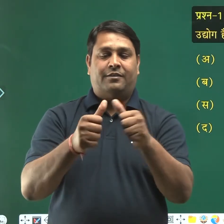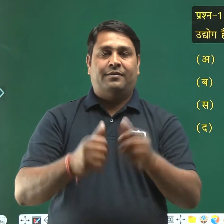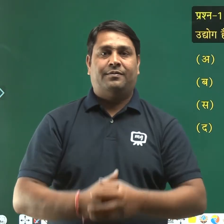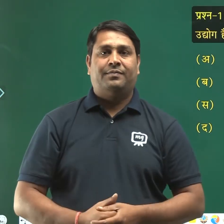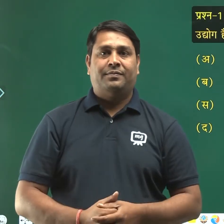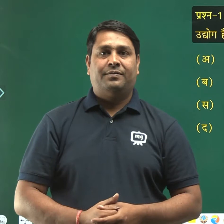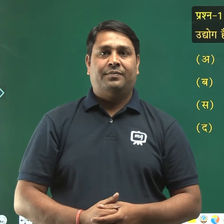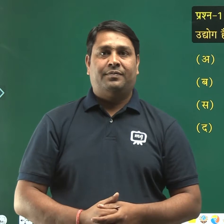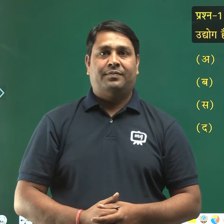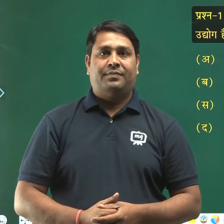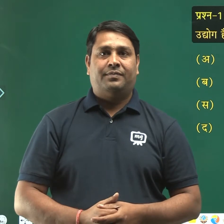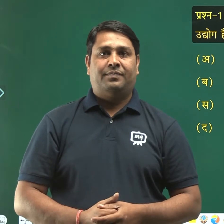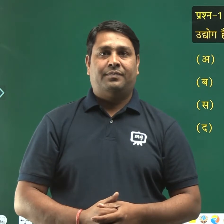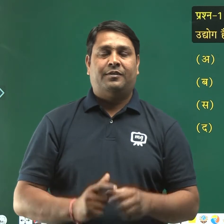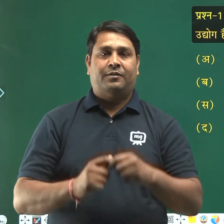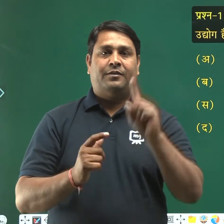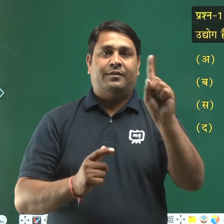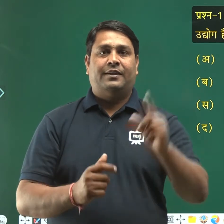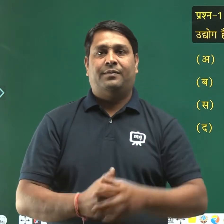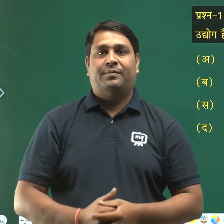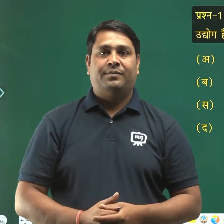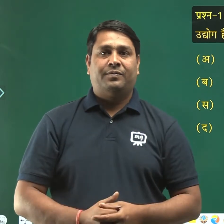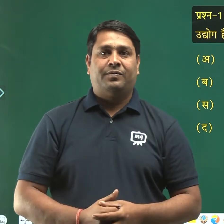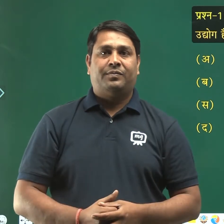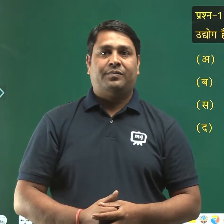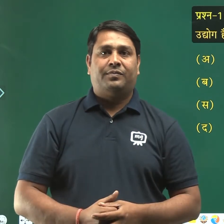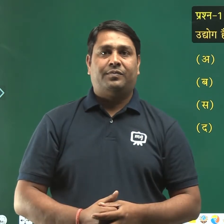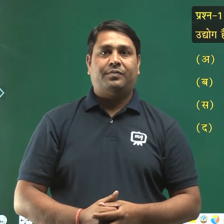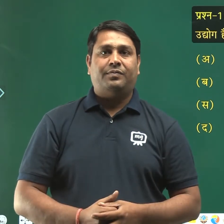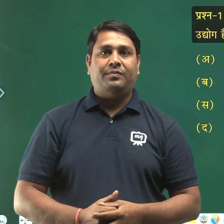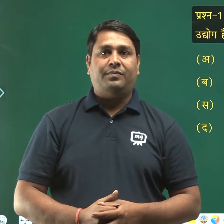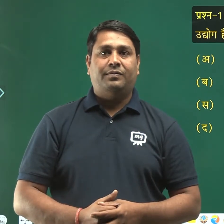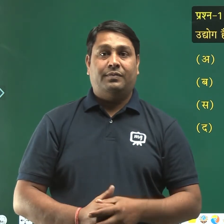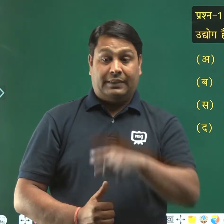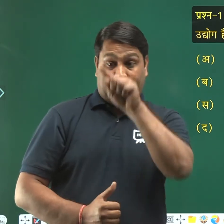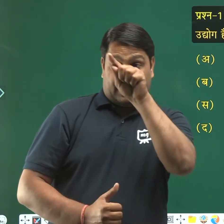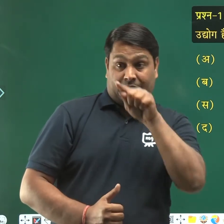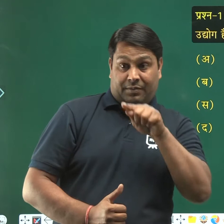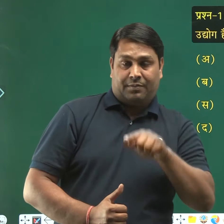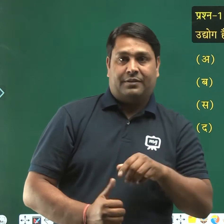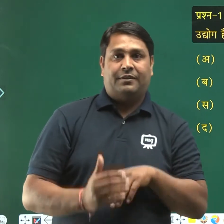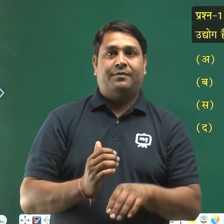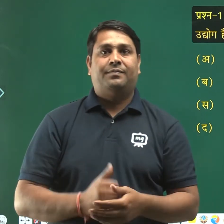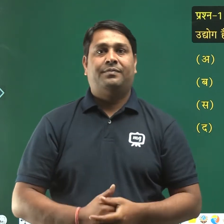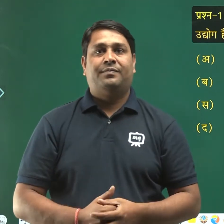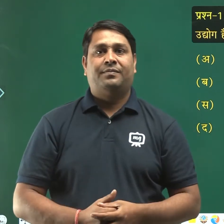प्रश्नोत्तर। प्रश्न नंबर 1, निम्न में से